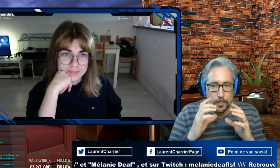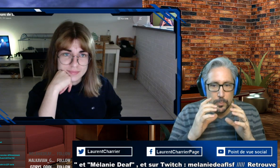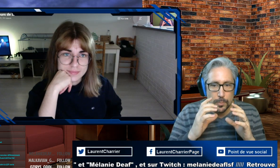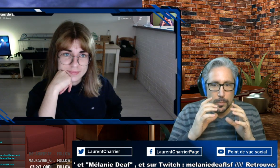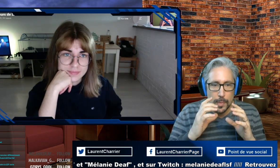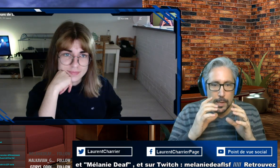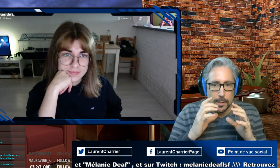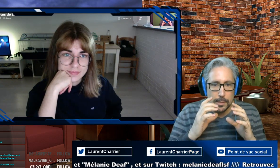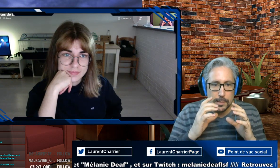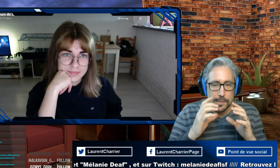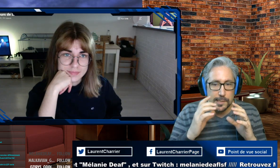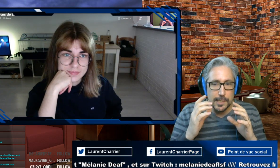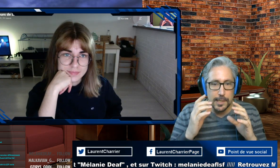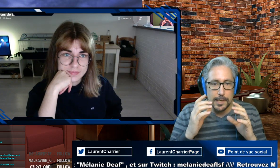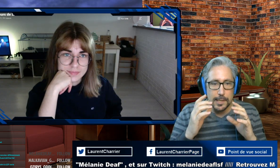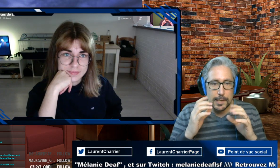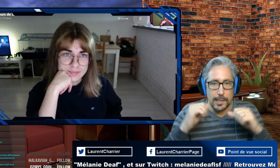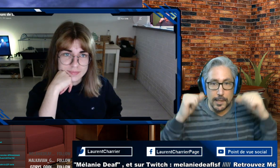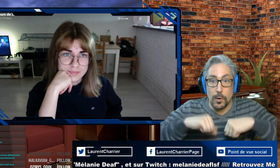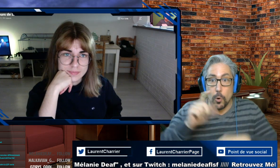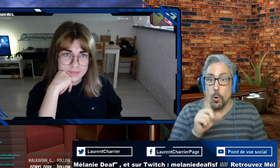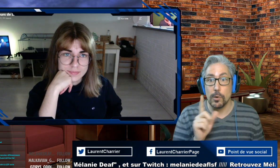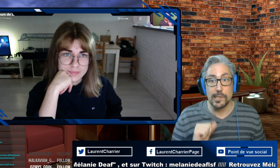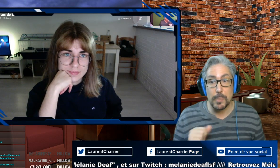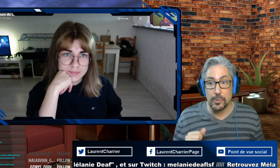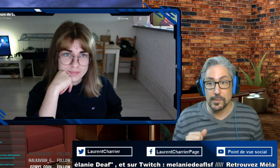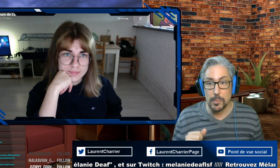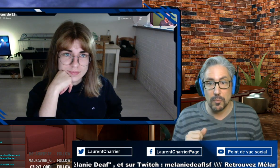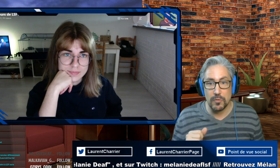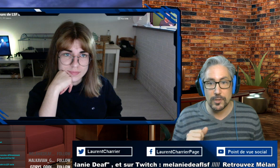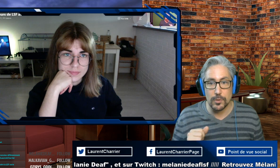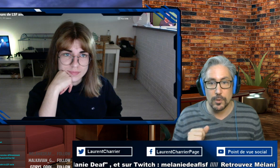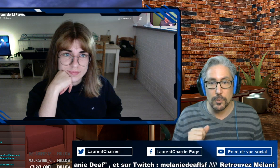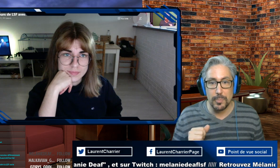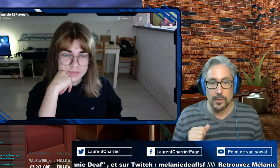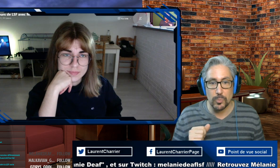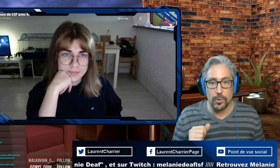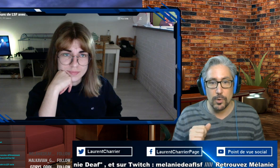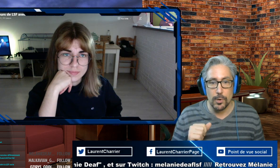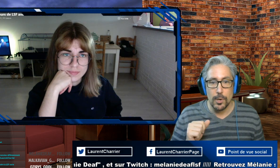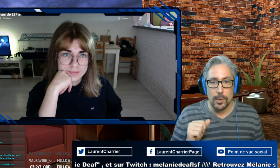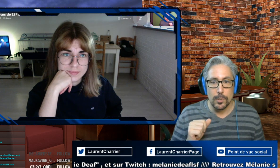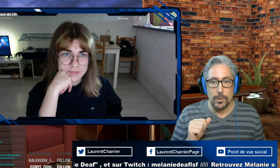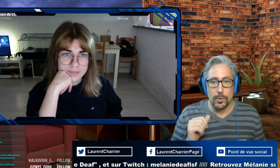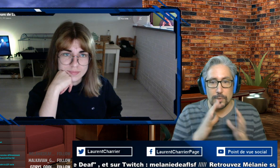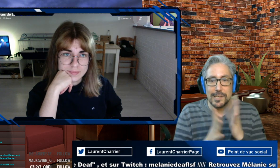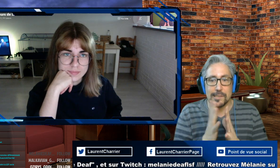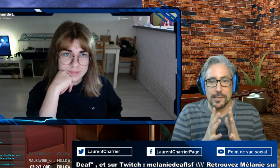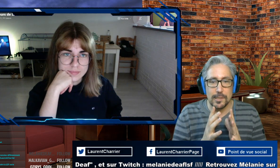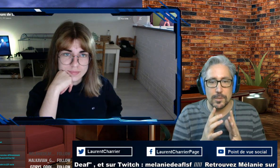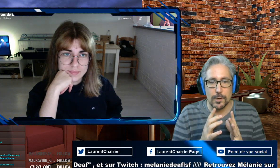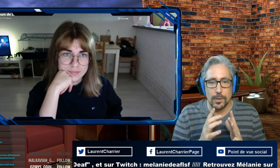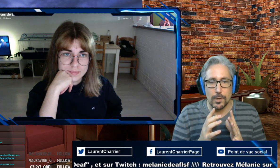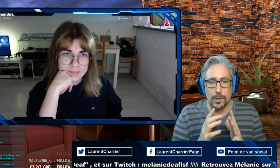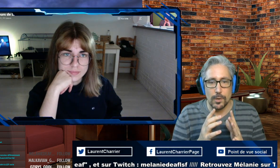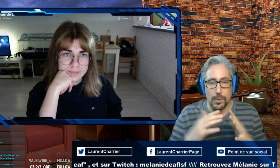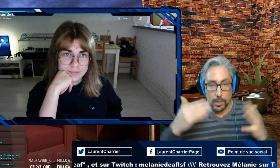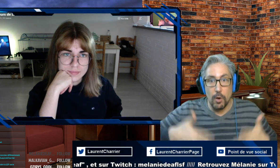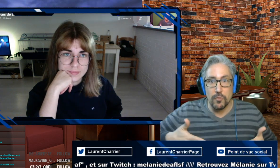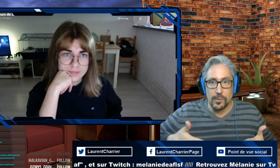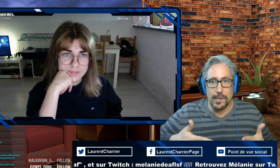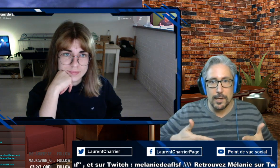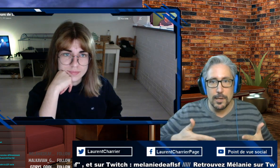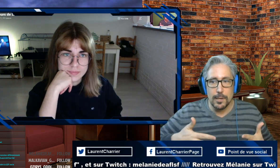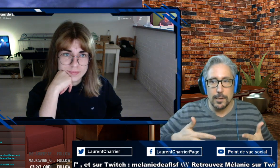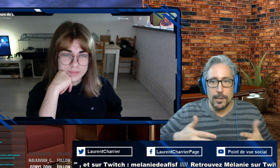se dit « C'est pas possible, en fait. » Par exemple, des signes